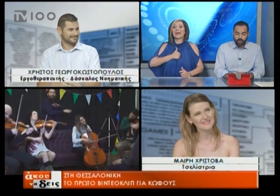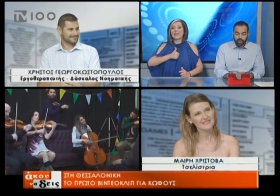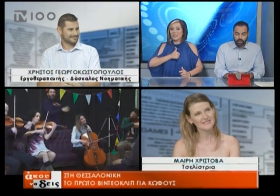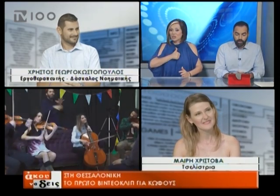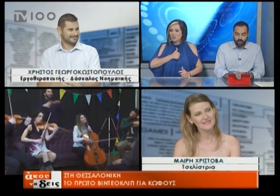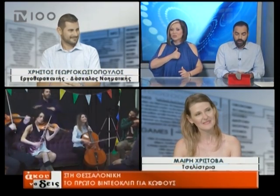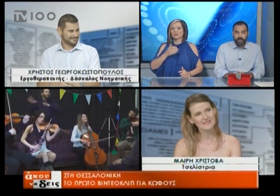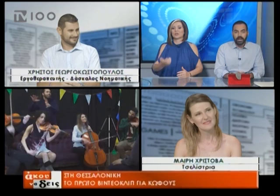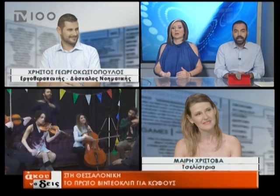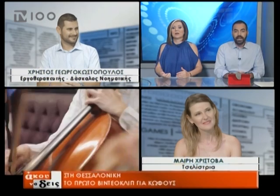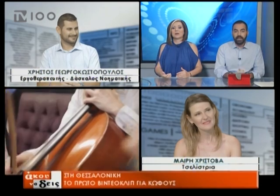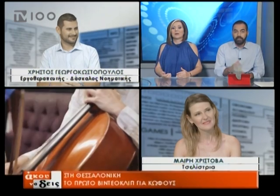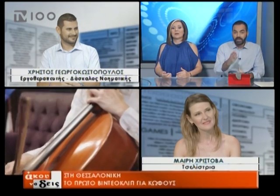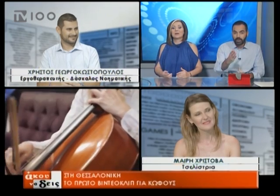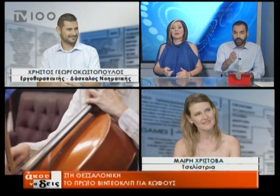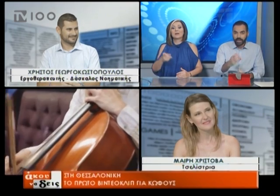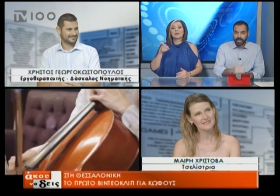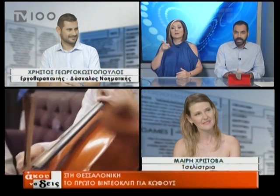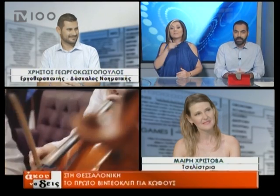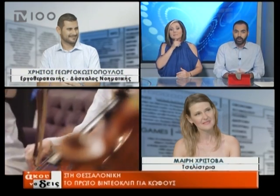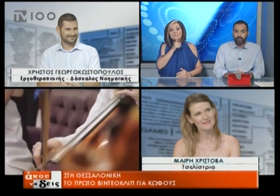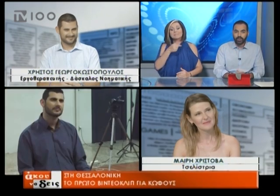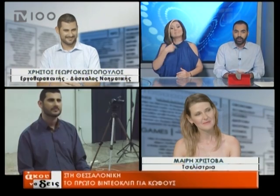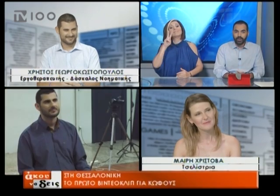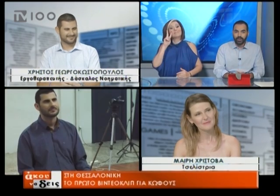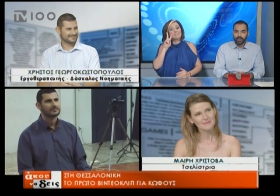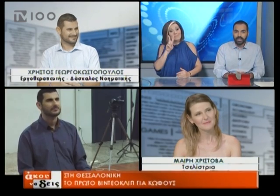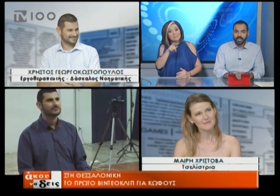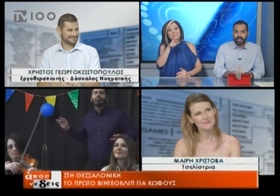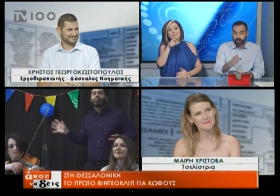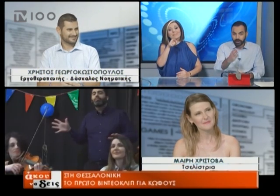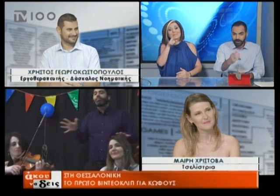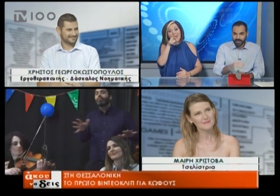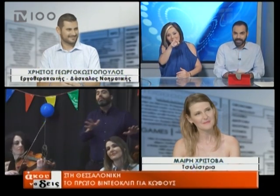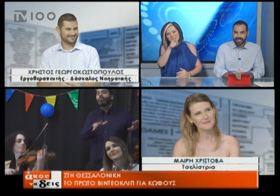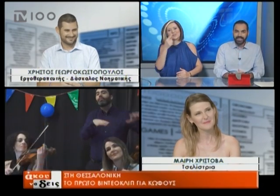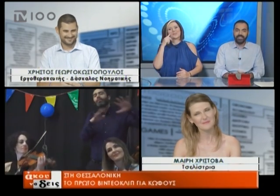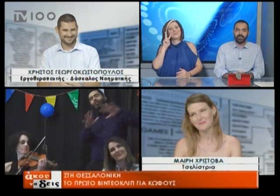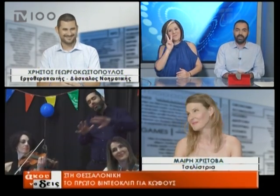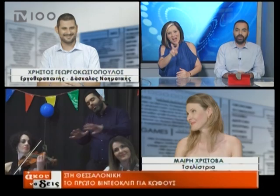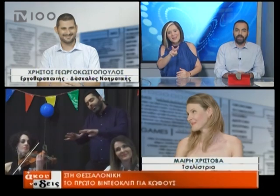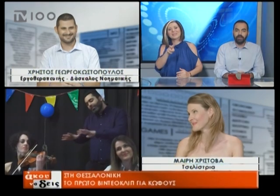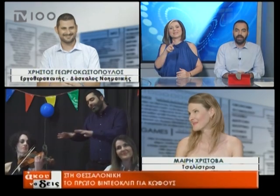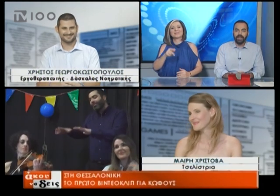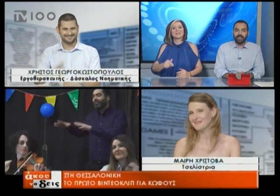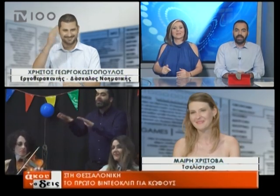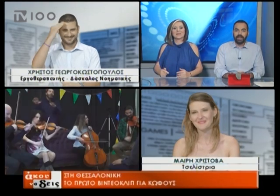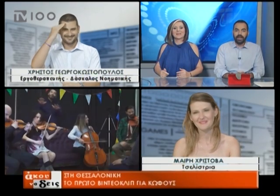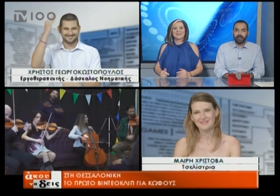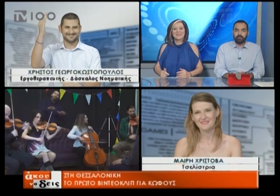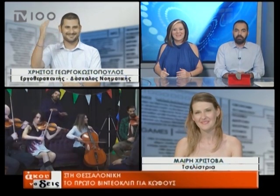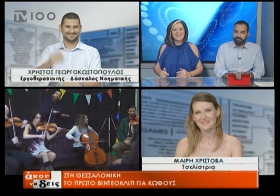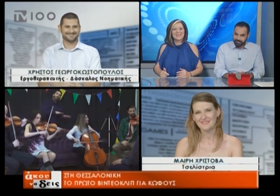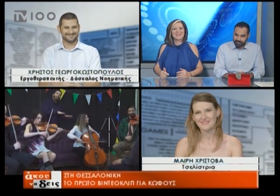Γιώργο Κωστόπουλο. Επίσης τον είδαμε τον Χρήστο Νάτος στο βίντεο κλιπ. Και